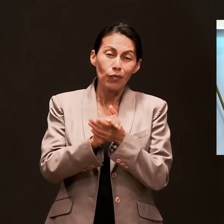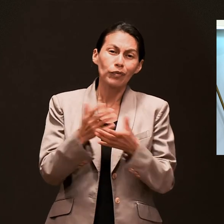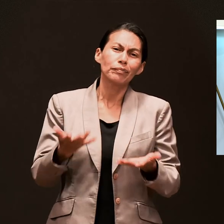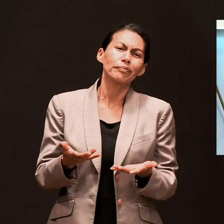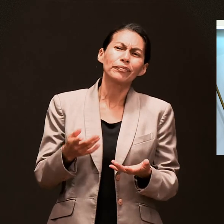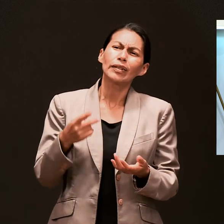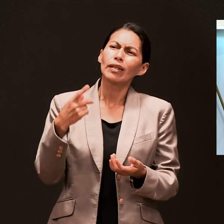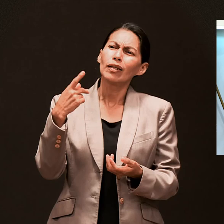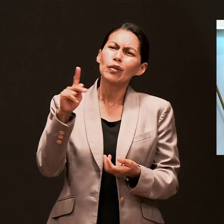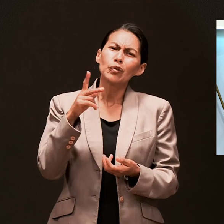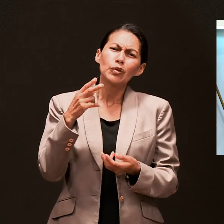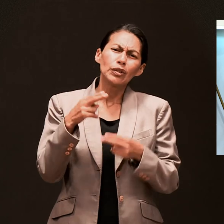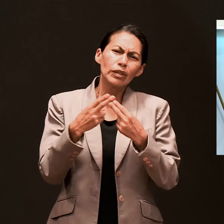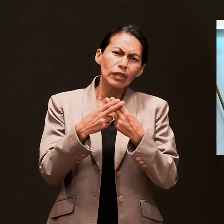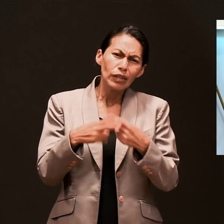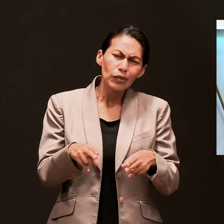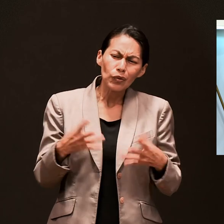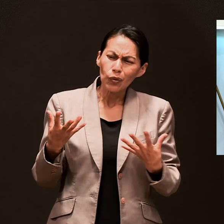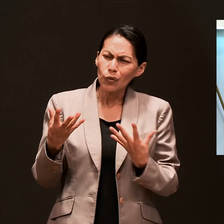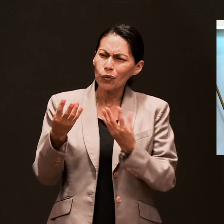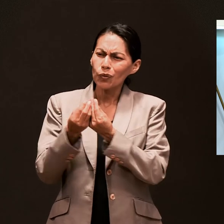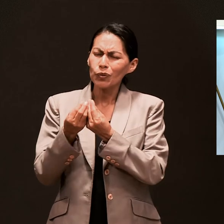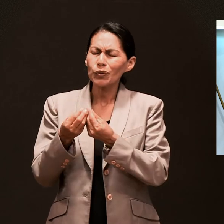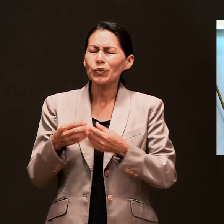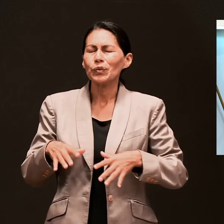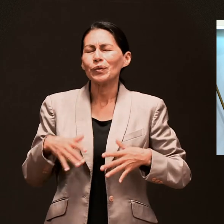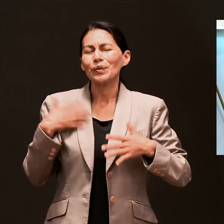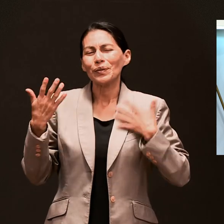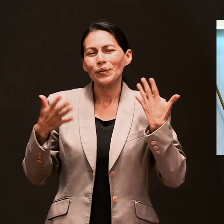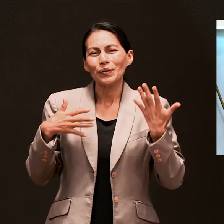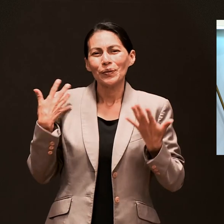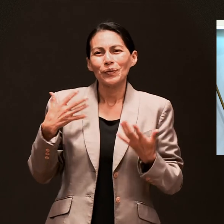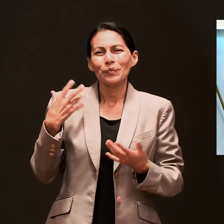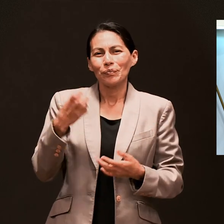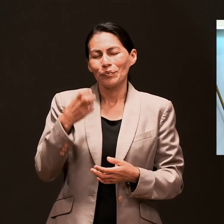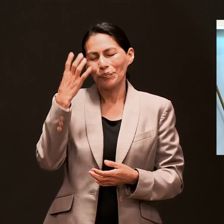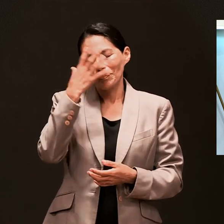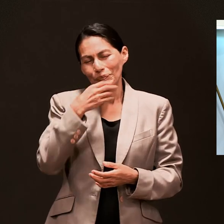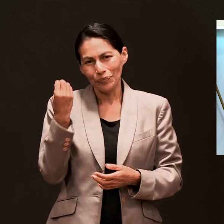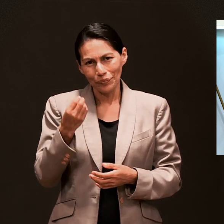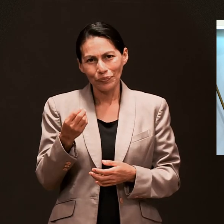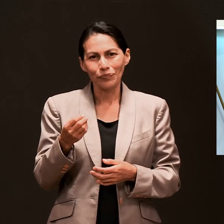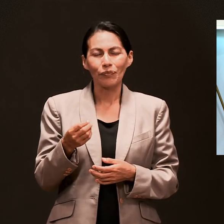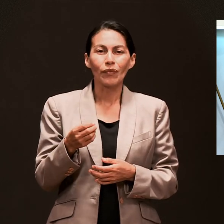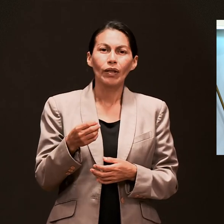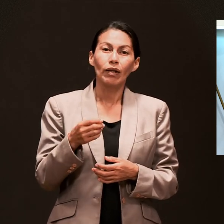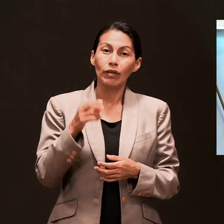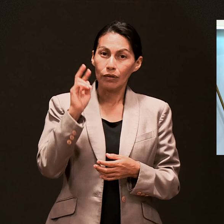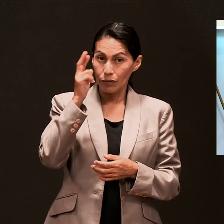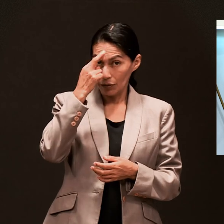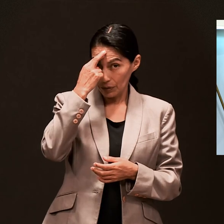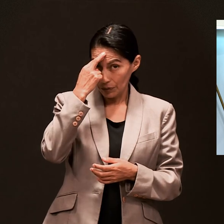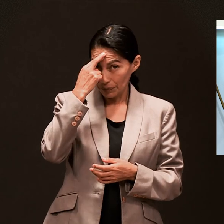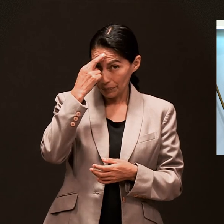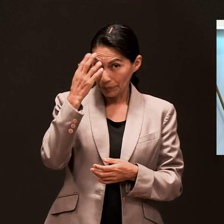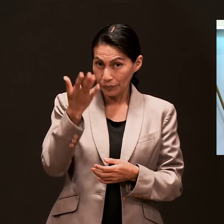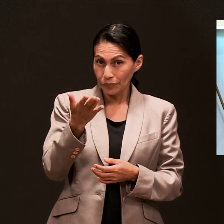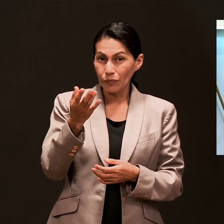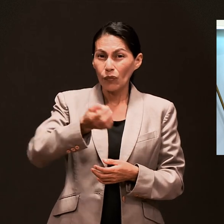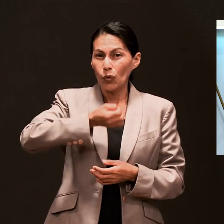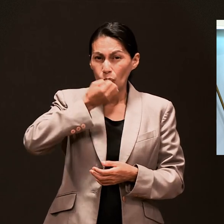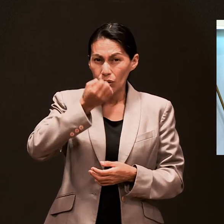está disfrutando sus años con sus nietos eso es maravilloso alabamos el nombre de Dios no